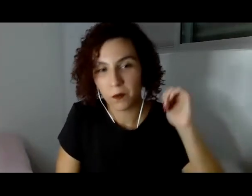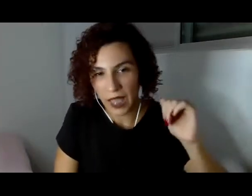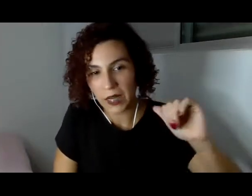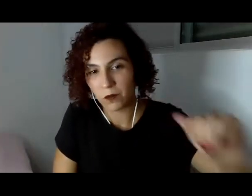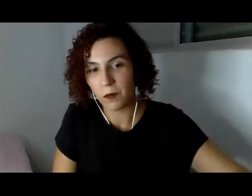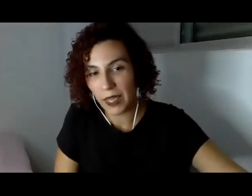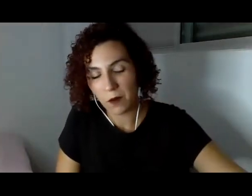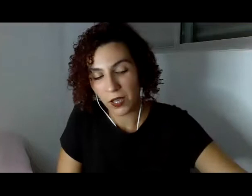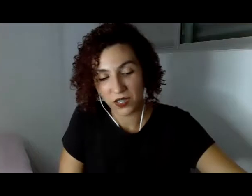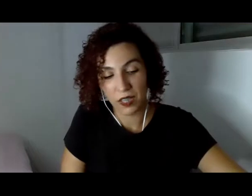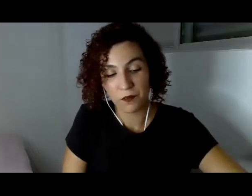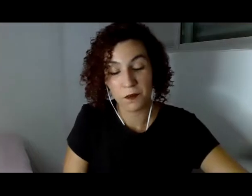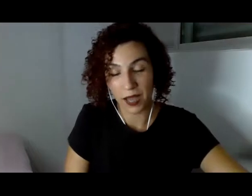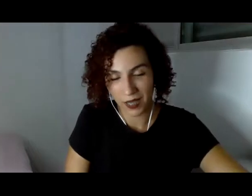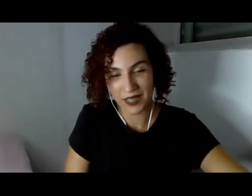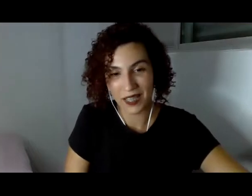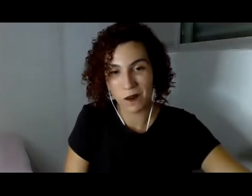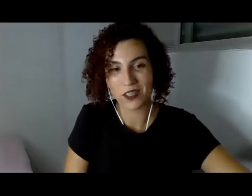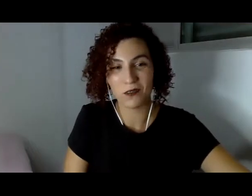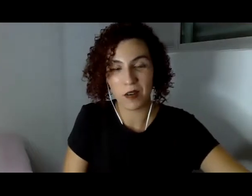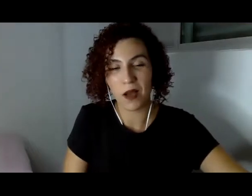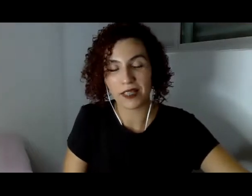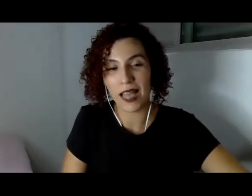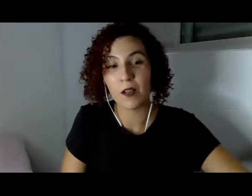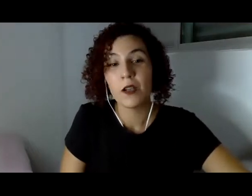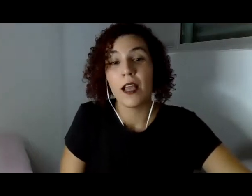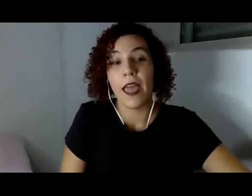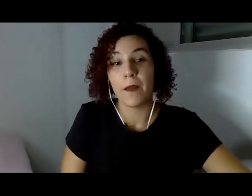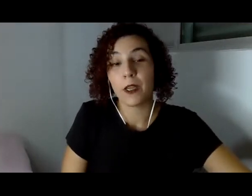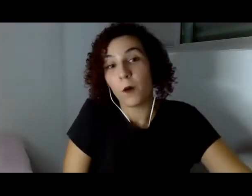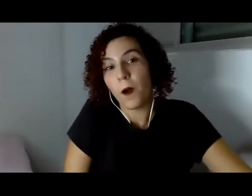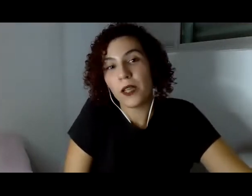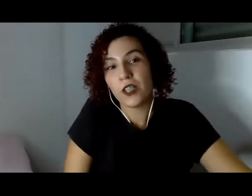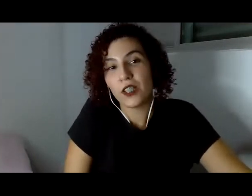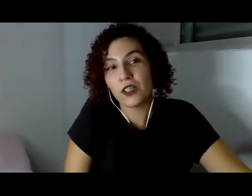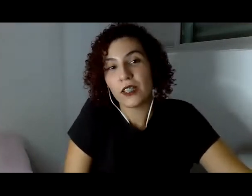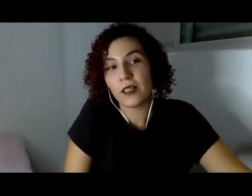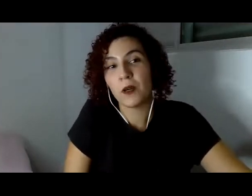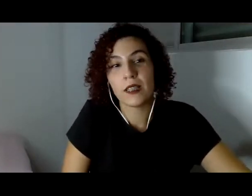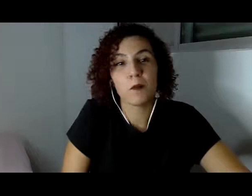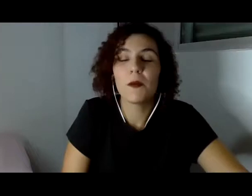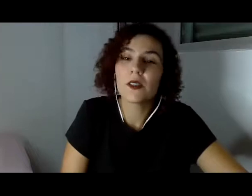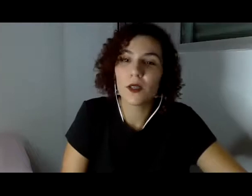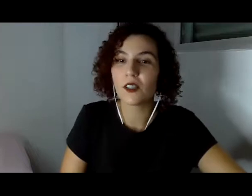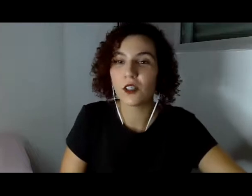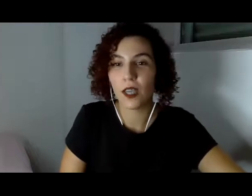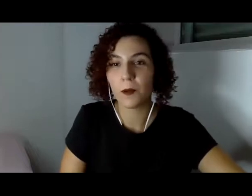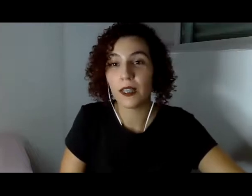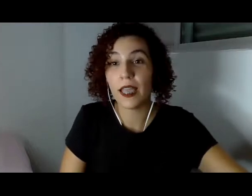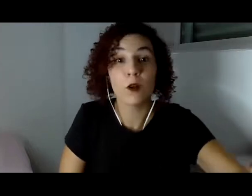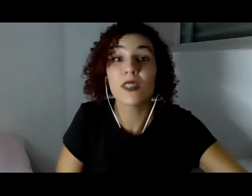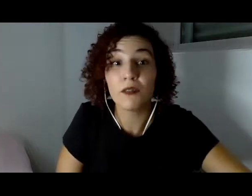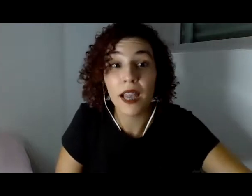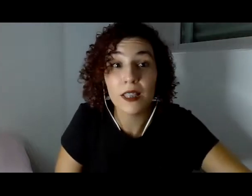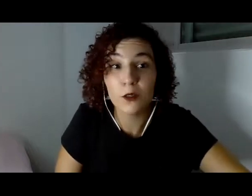Me perguntaram também, eu acho que foi bacana e eu acho que vale passar, porque normalmente uma das primeiras coisas que a gente quer